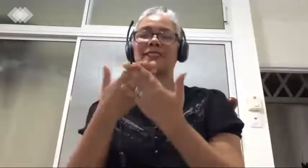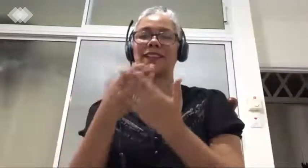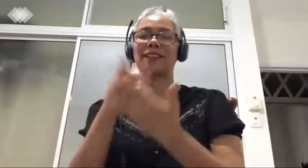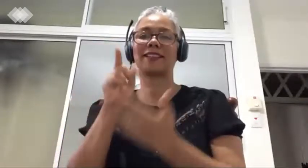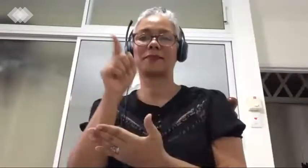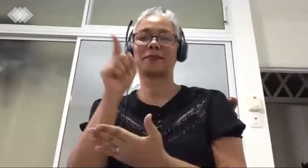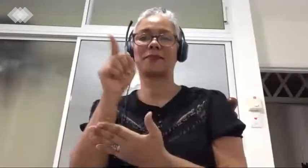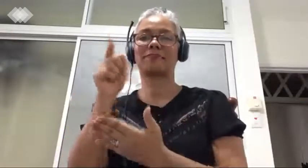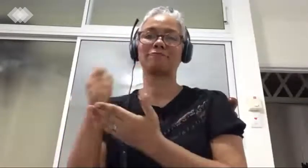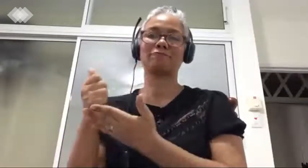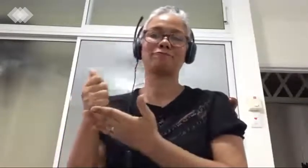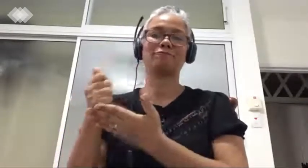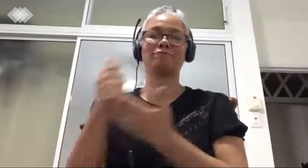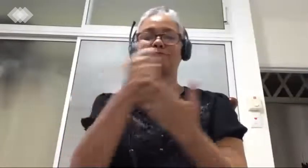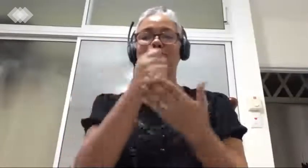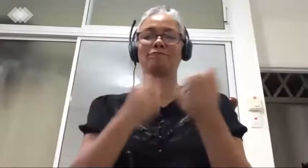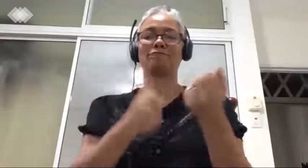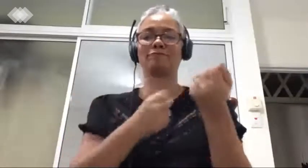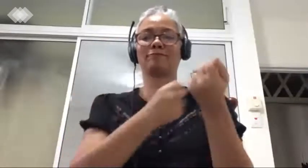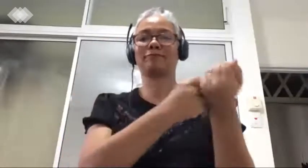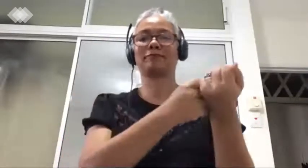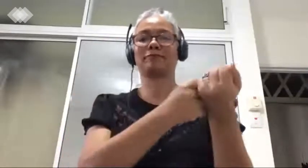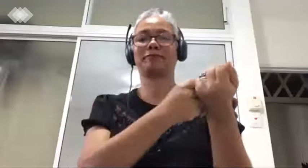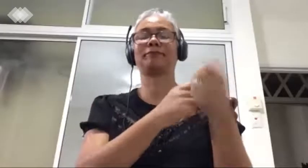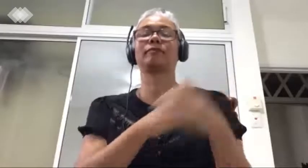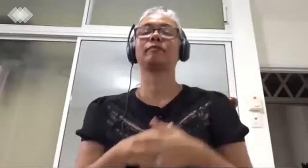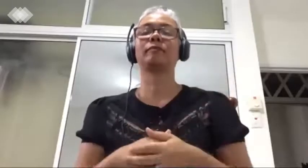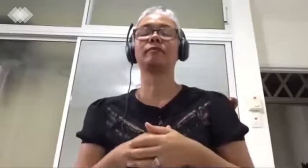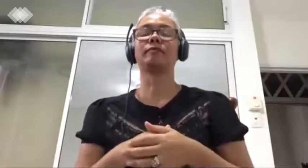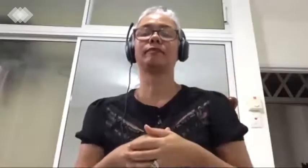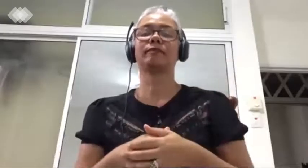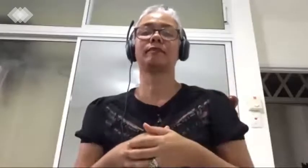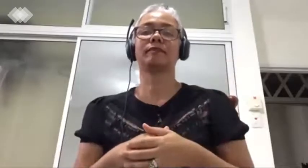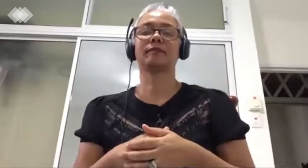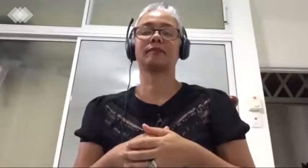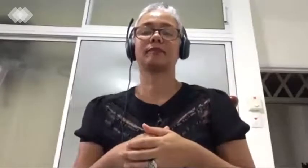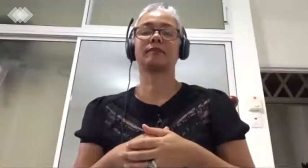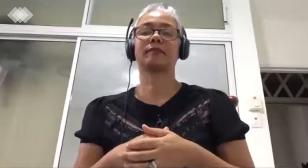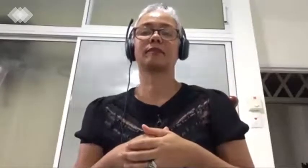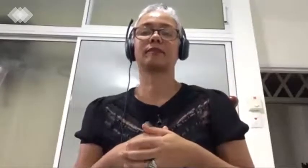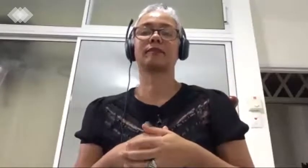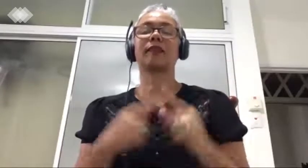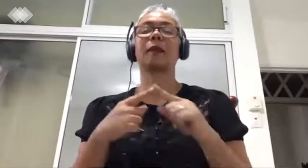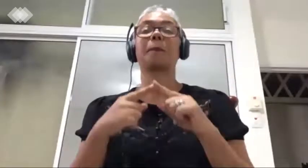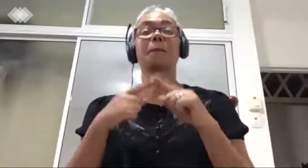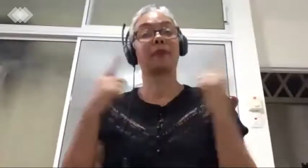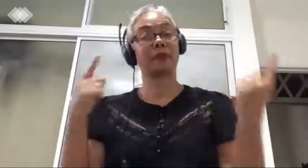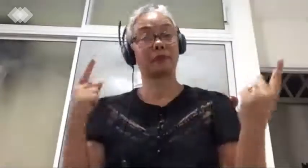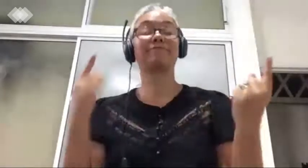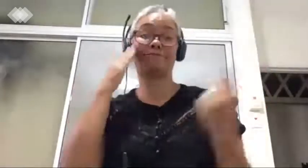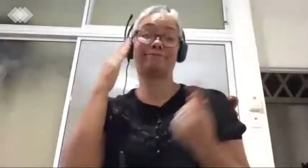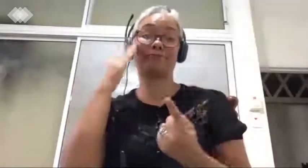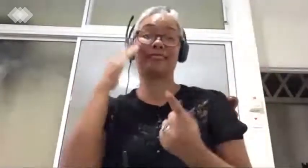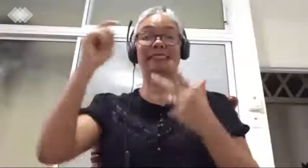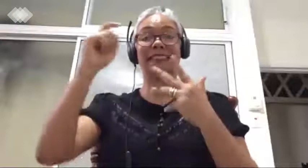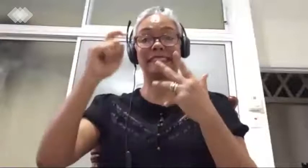El colegio no es un prestador de servicios, pero atendiendo a la realidad que tenemos,